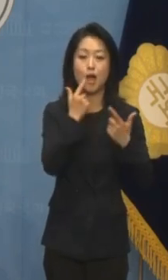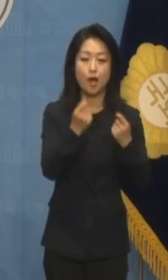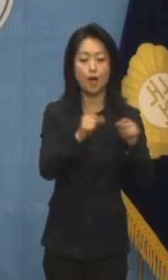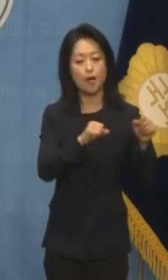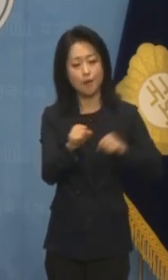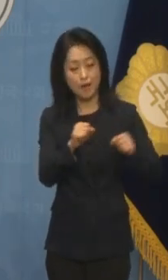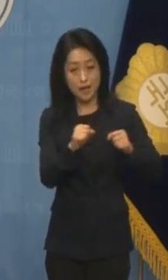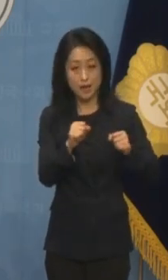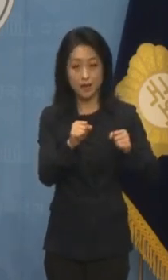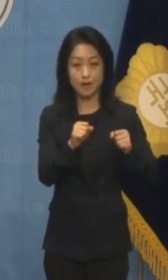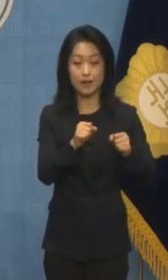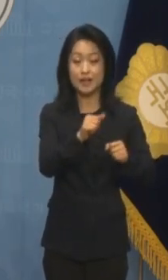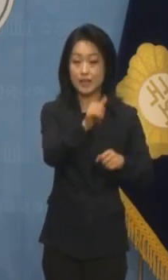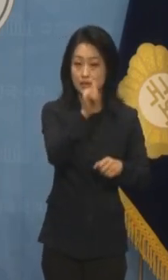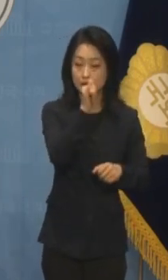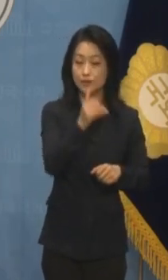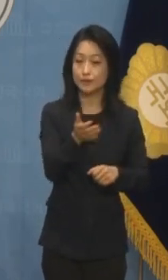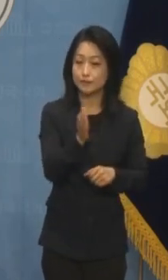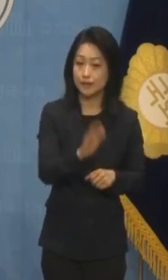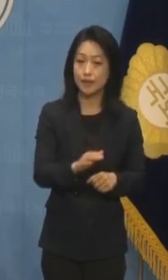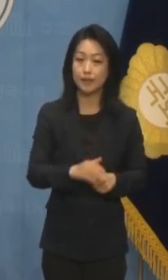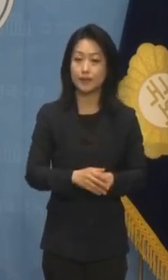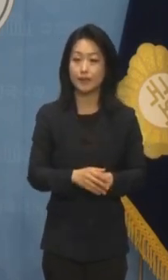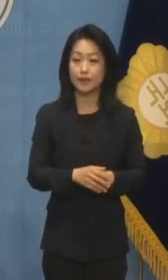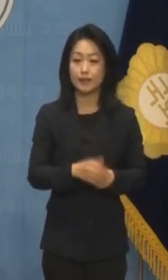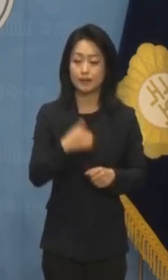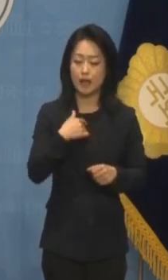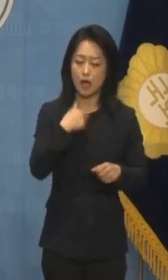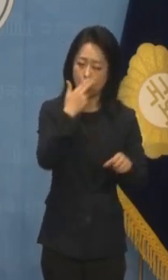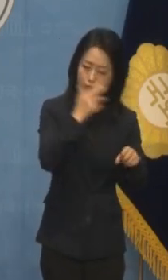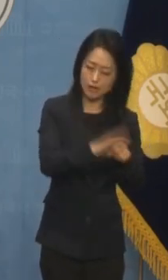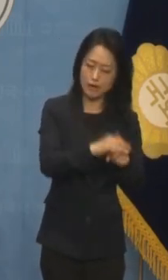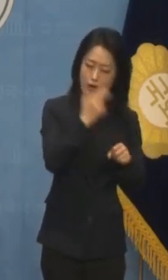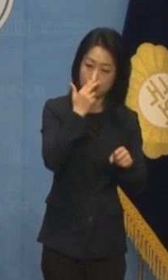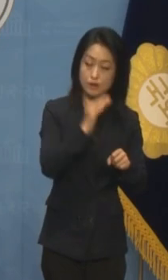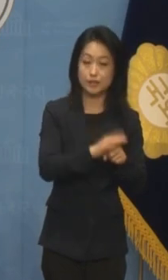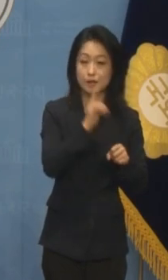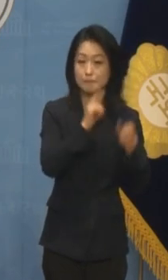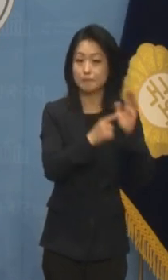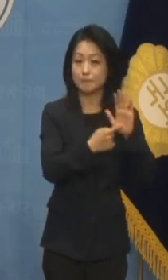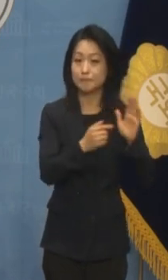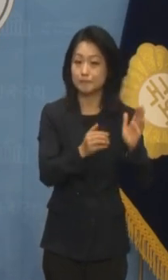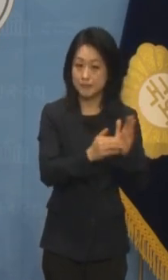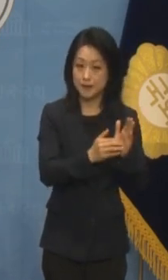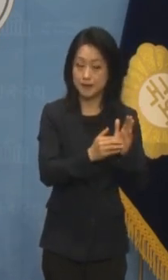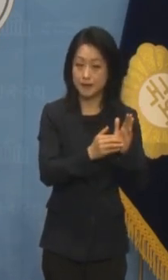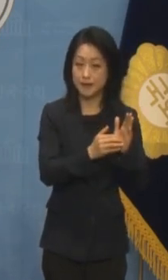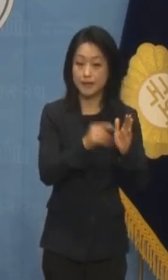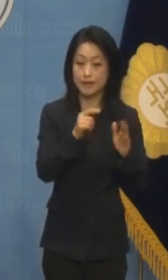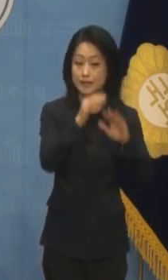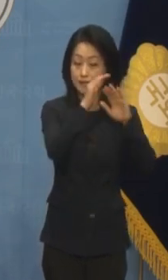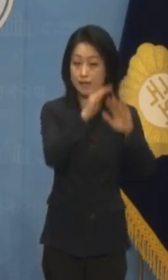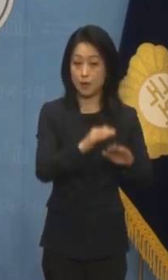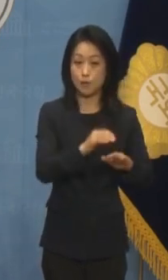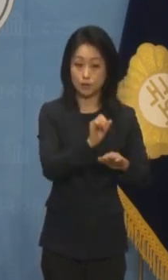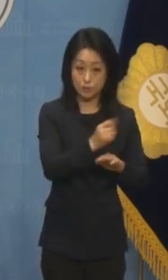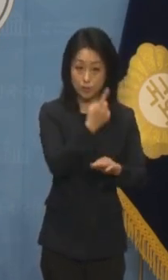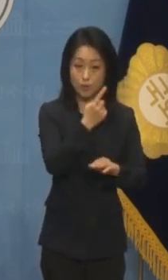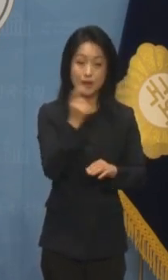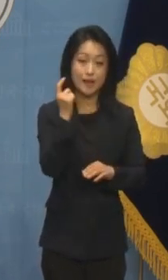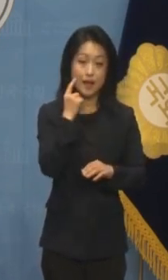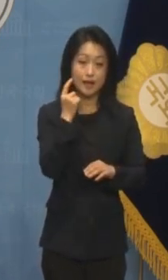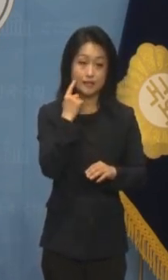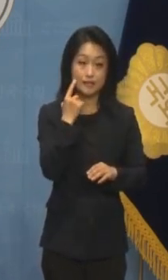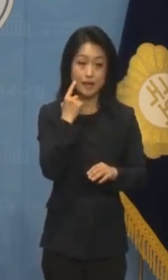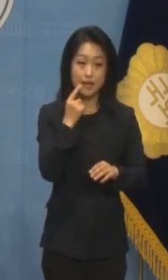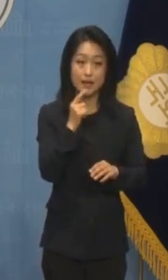개입한 사실이 있음에도 불구하고 누명을 썼다 이렇게 주장을 했죠. 그래서 누명을 썼다는 이 주장 때문에 허위사실 유포로 재판을